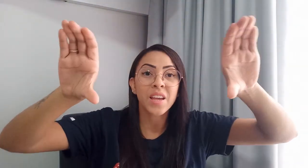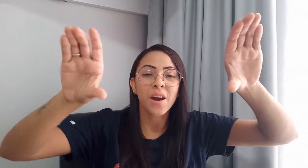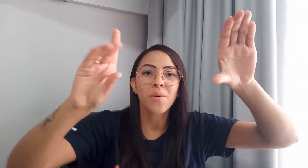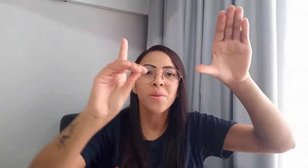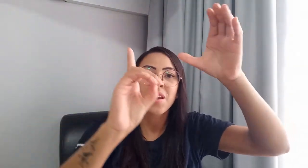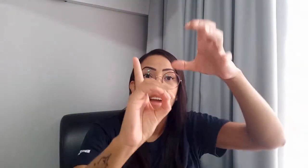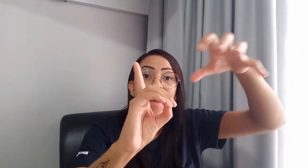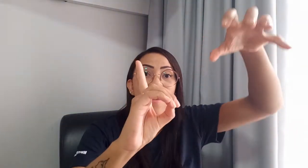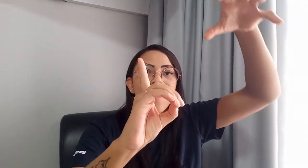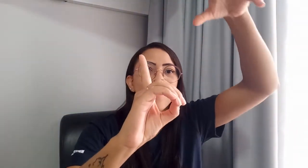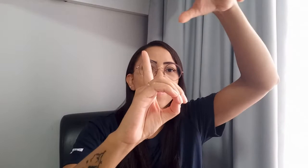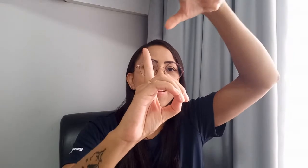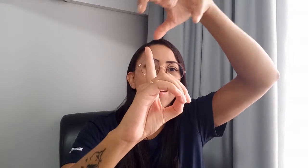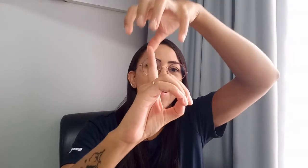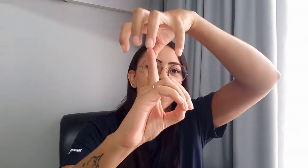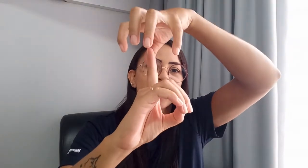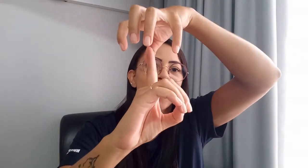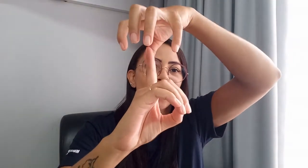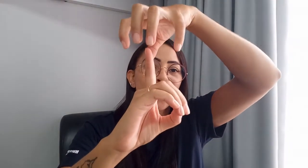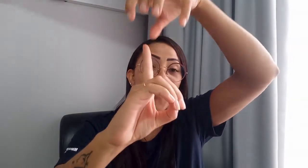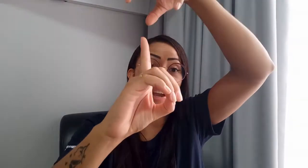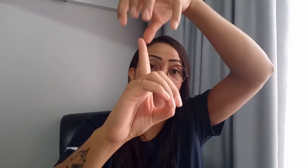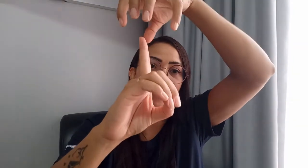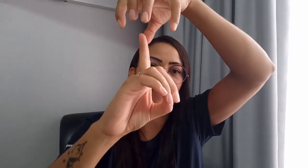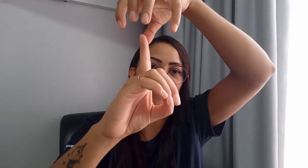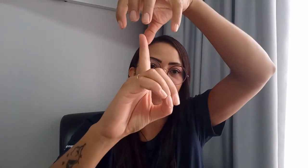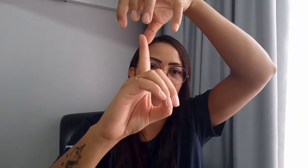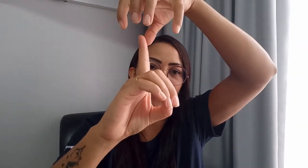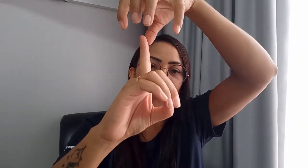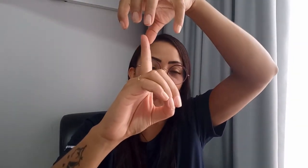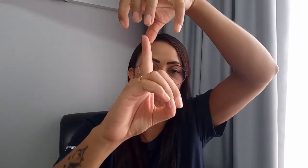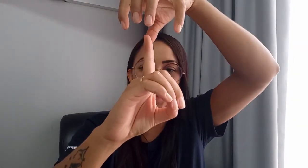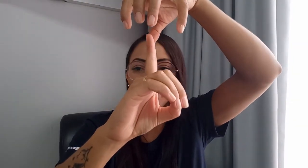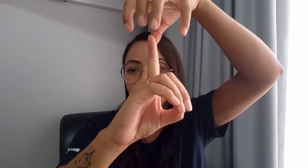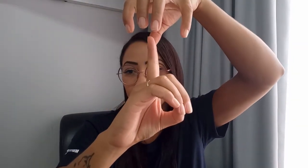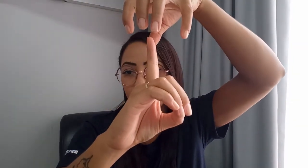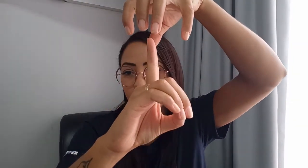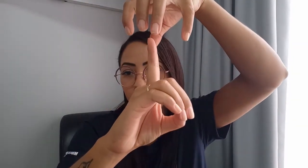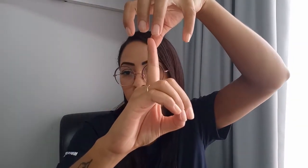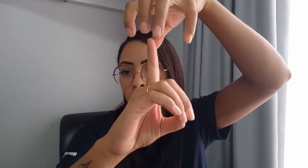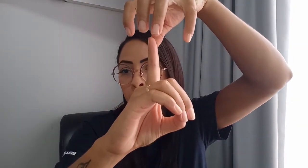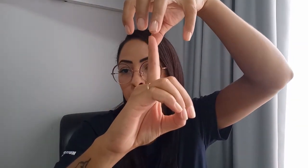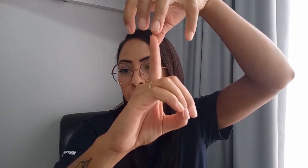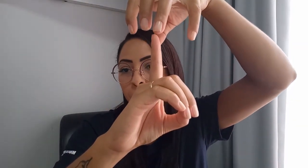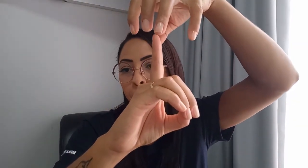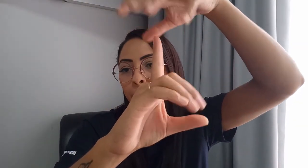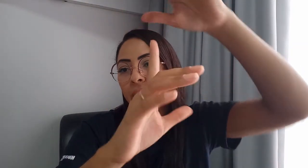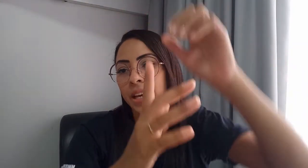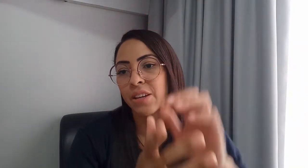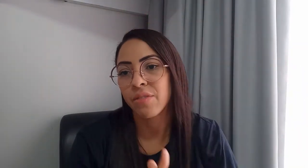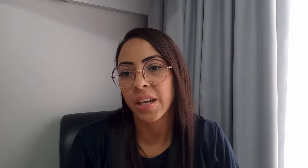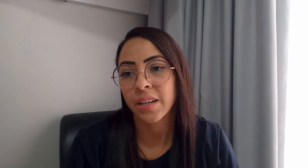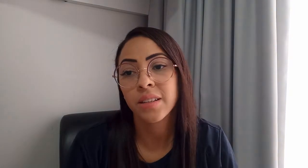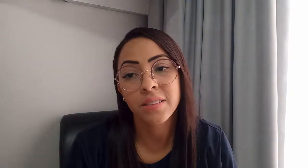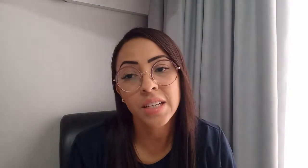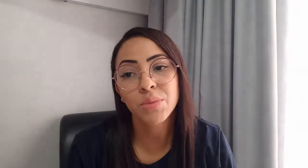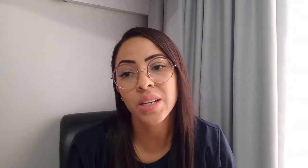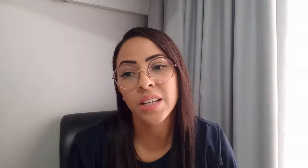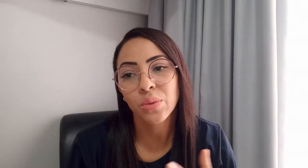céu, ele está como rei hoje, né? E aí vem, cantamos